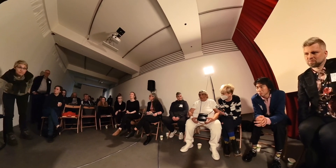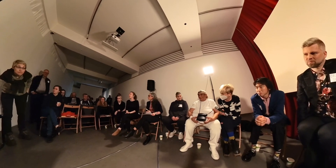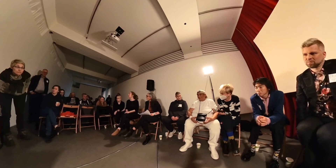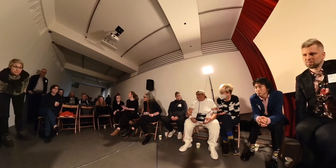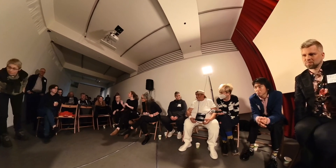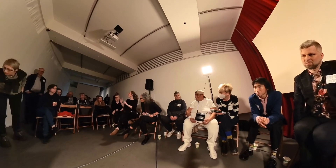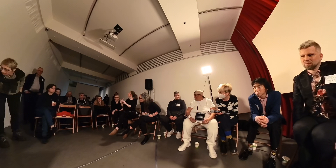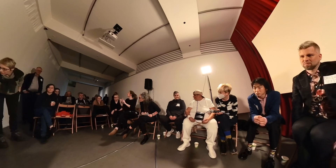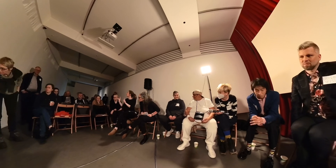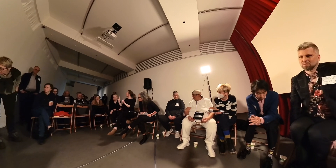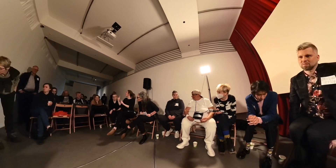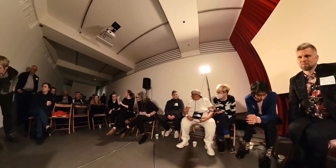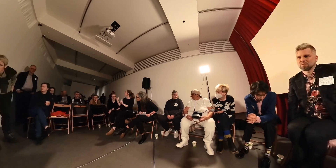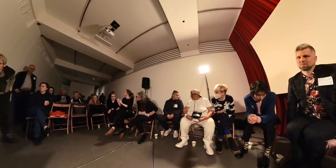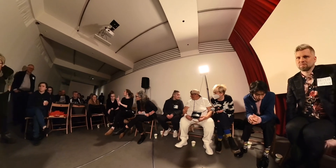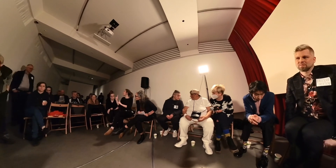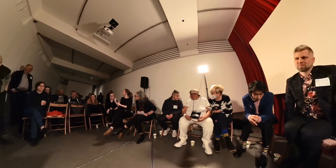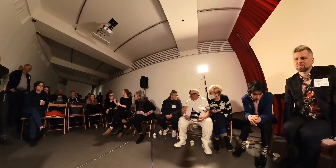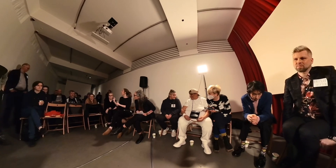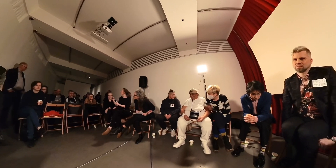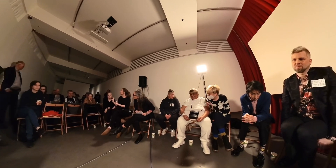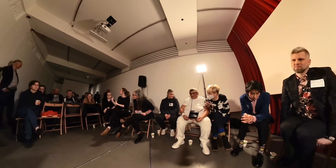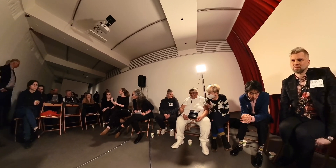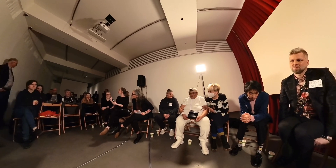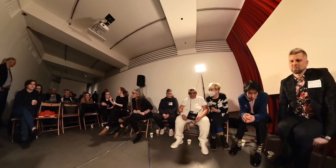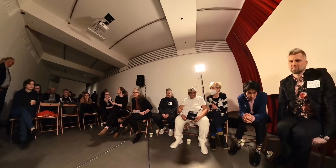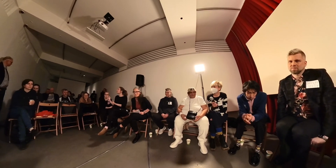Tak je tu ještě nějaký dotaz publika?